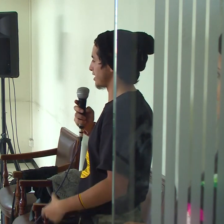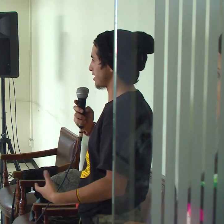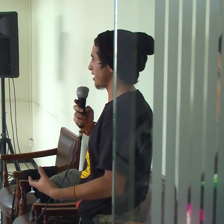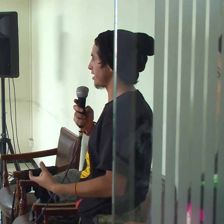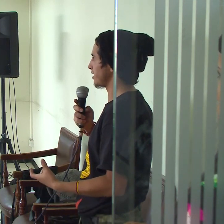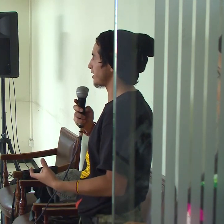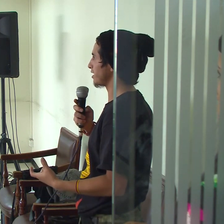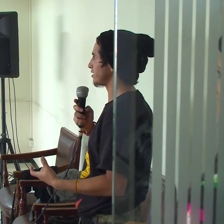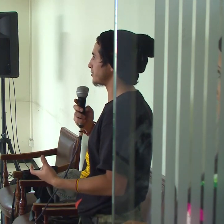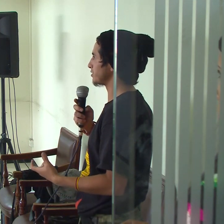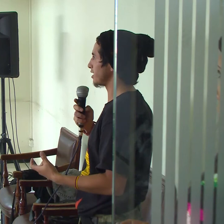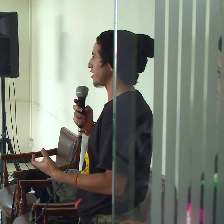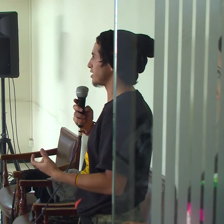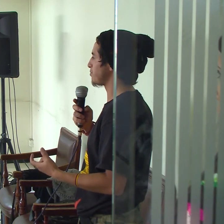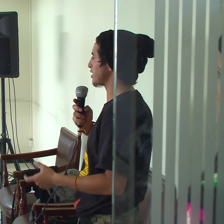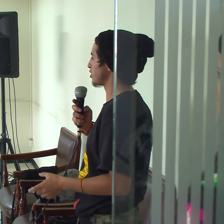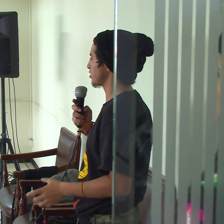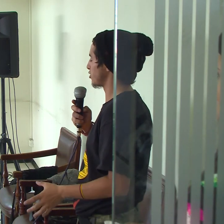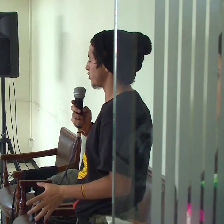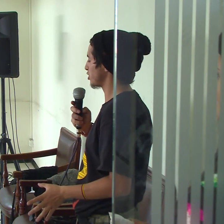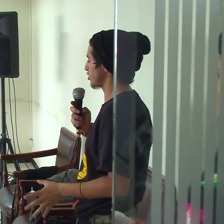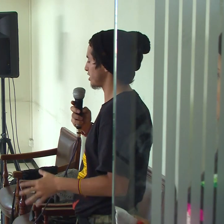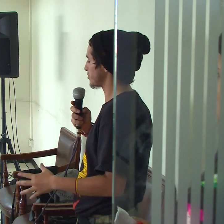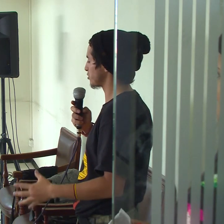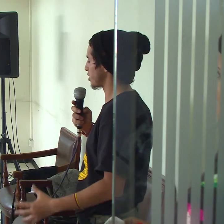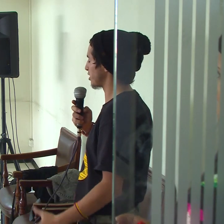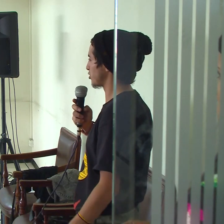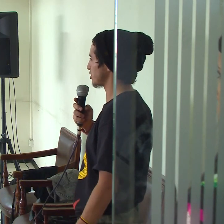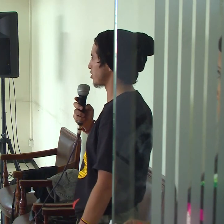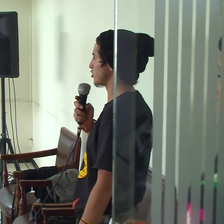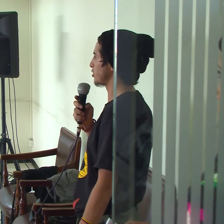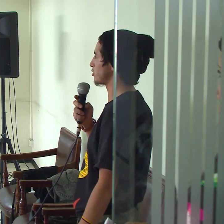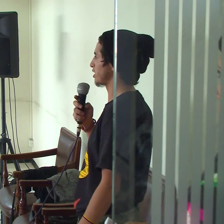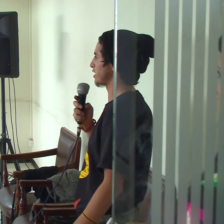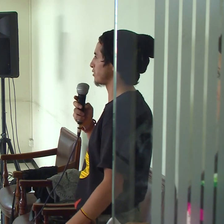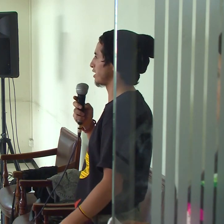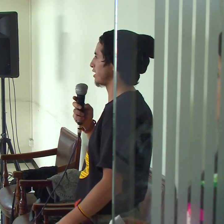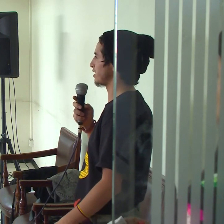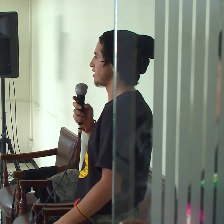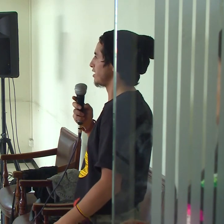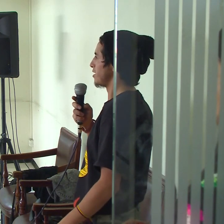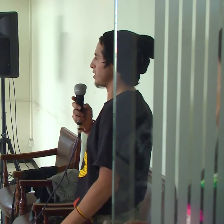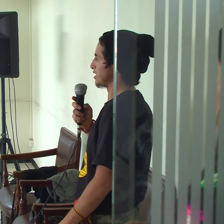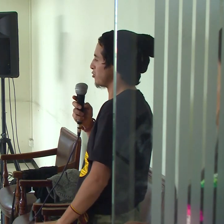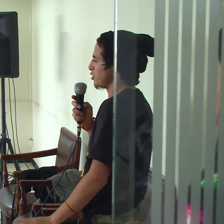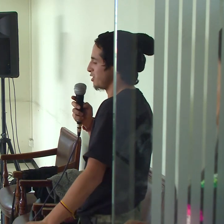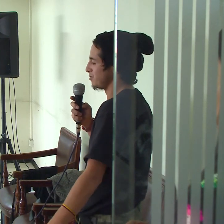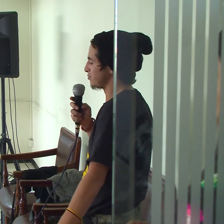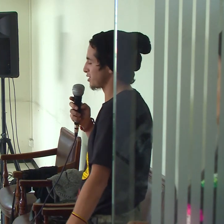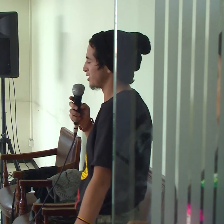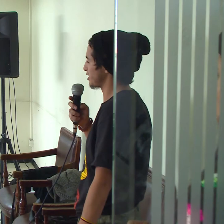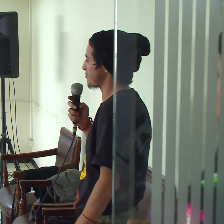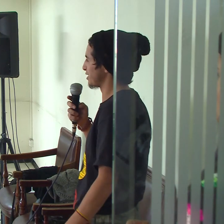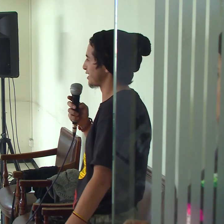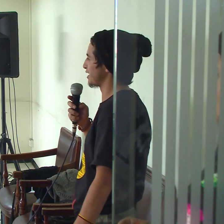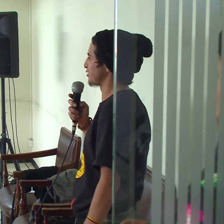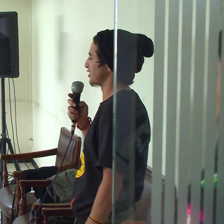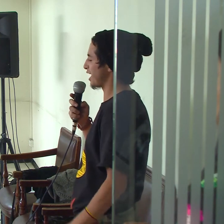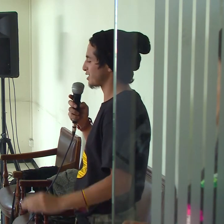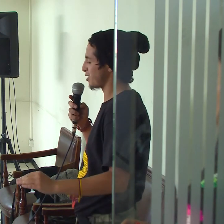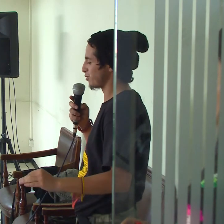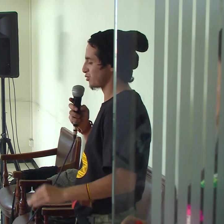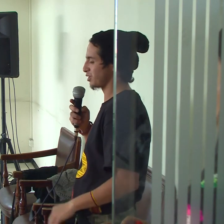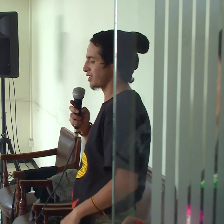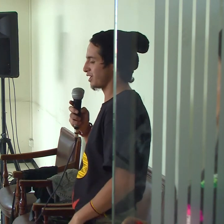pensarse espacio arqueológico ese observatorio astronómico que creo que es es muy sano se le presta atención